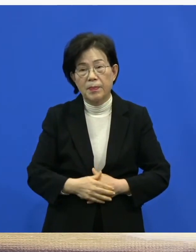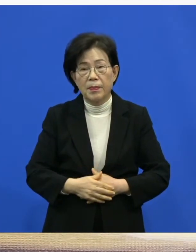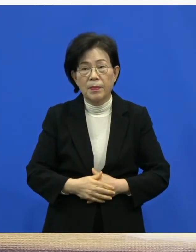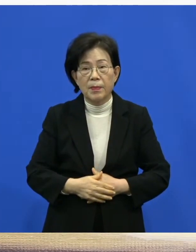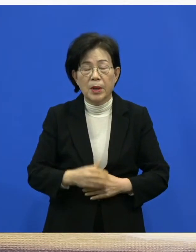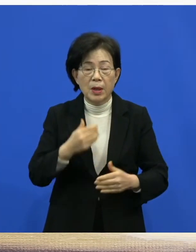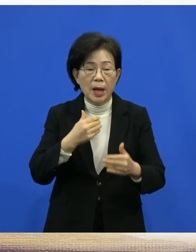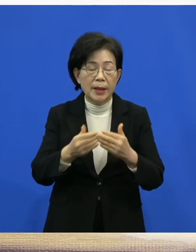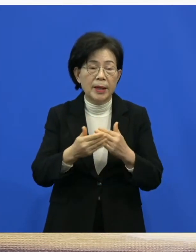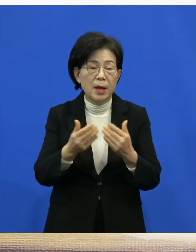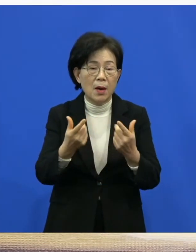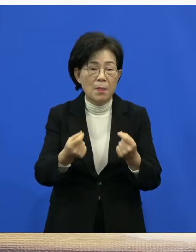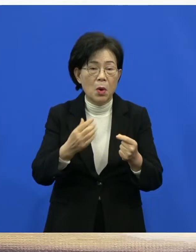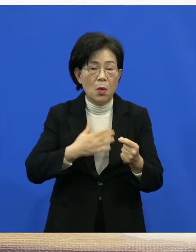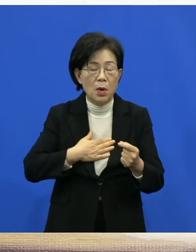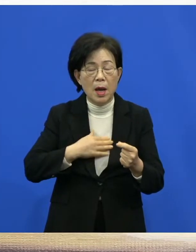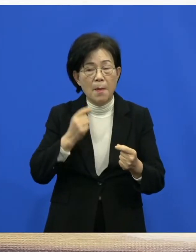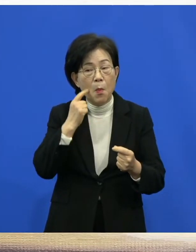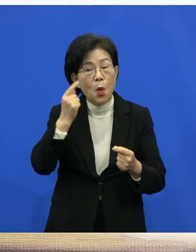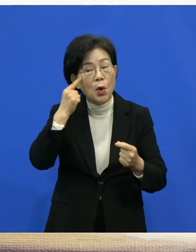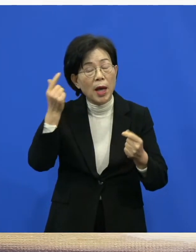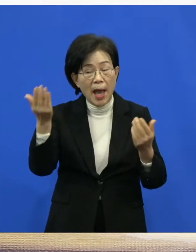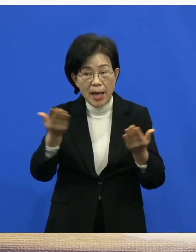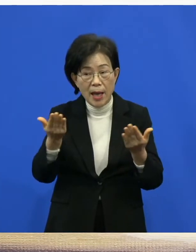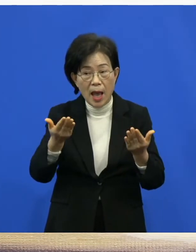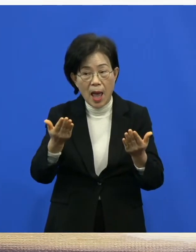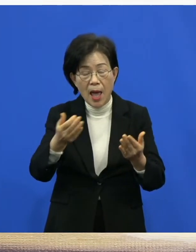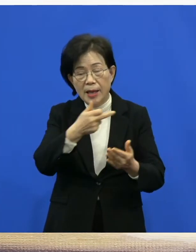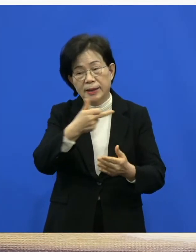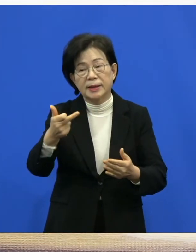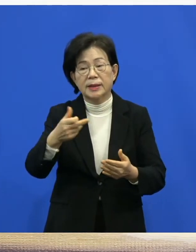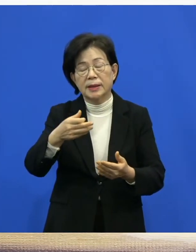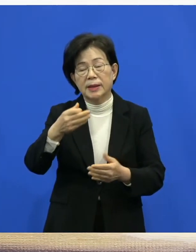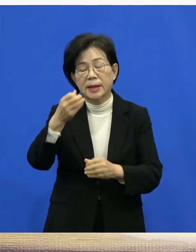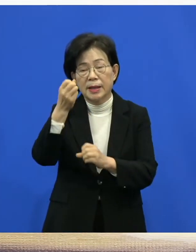그런 경험은 오늘 제 목회에 큰 자산이 되어 있습니다.